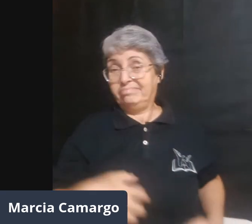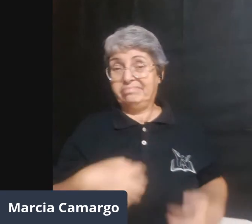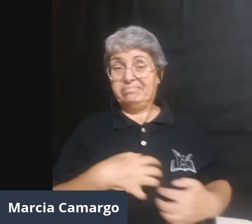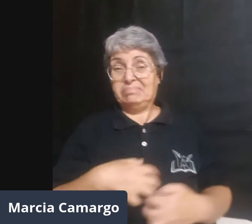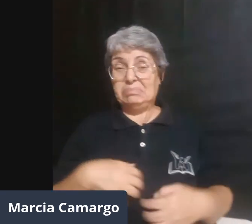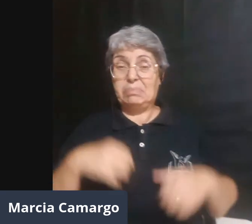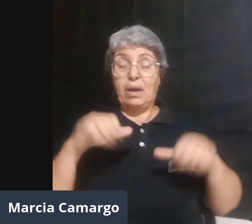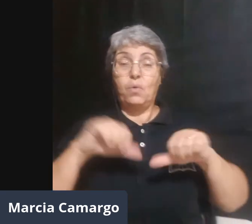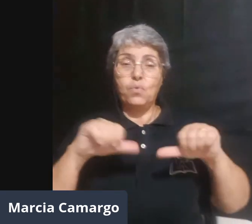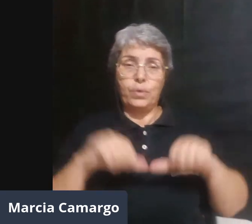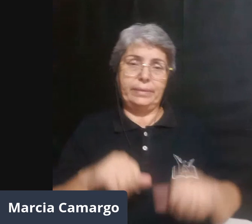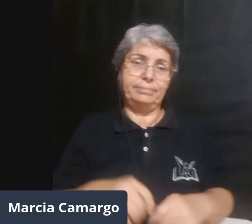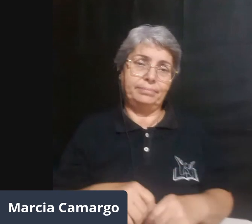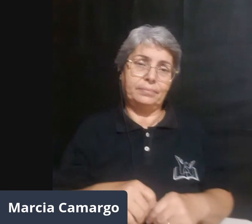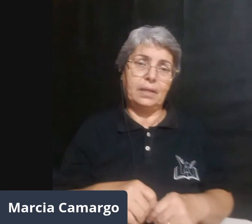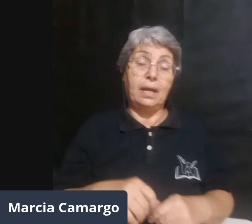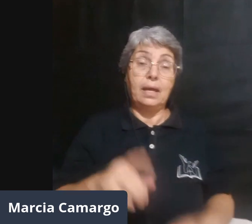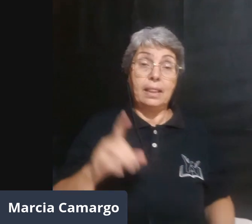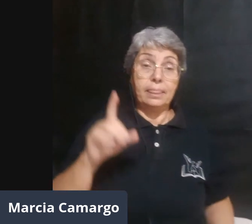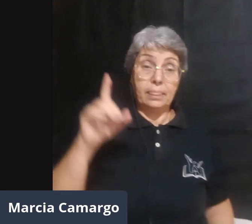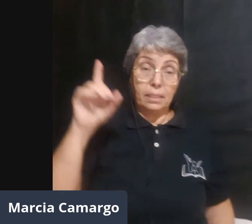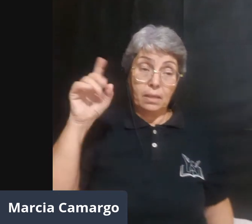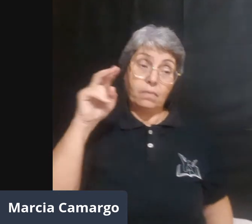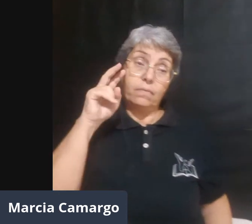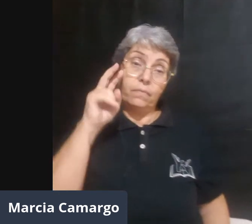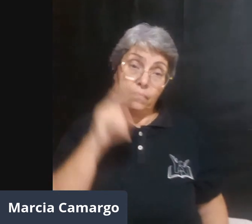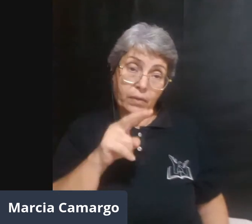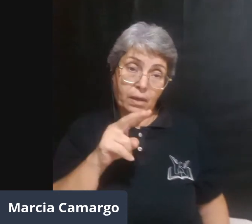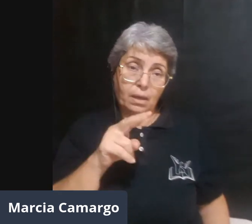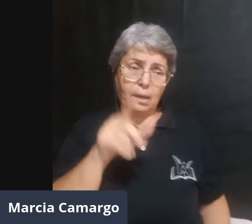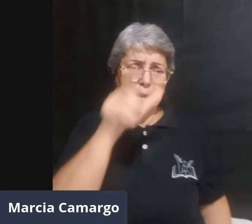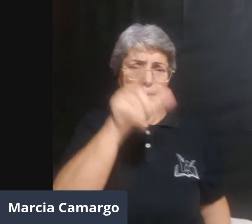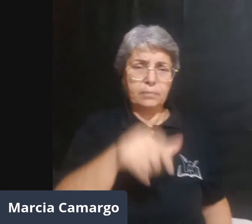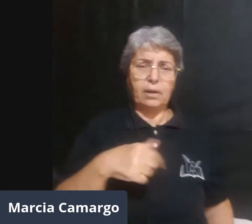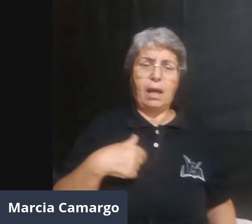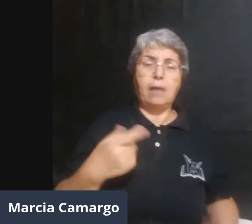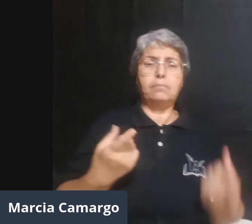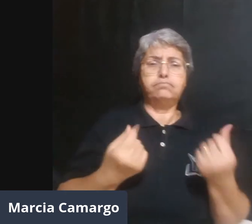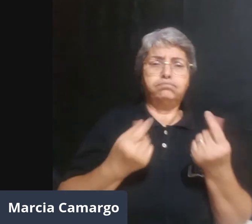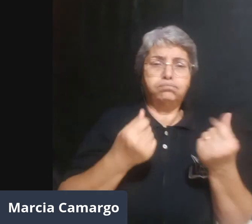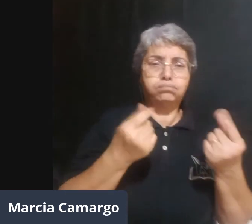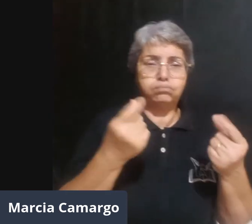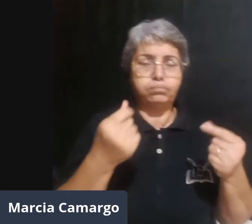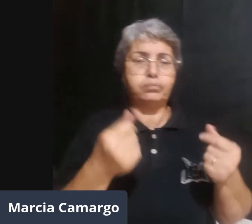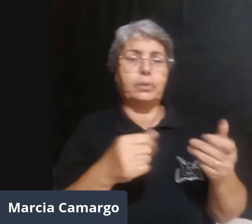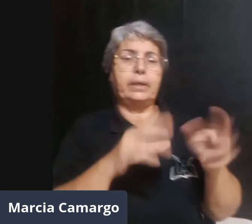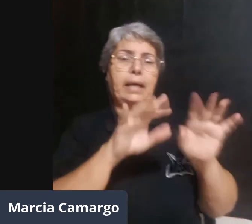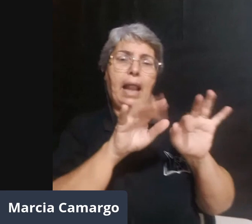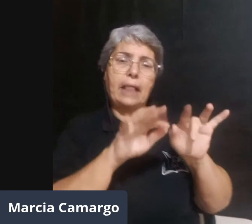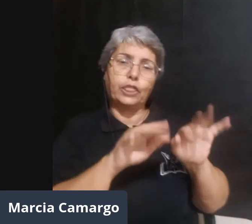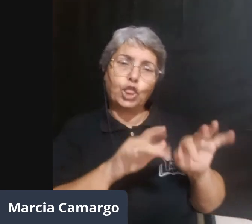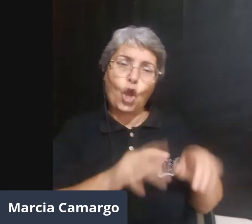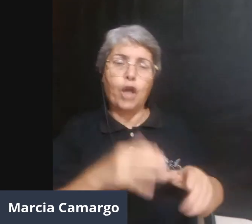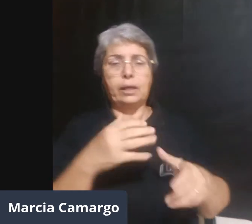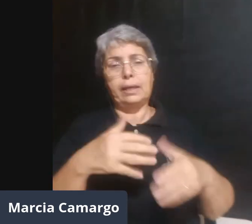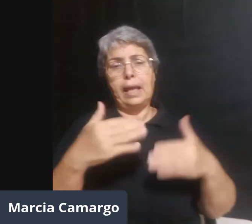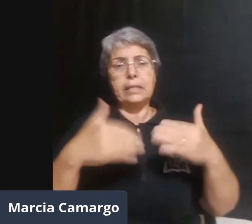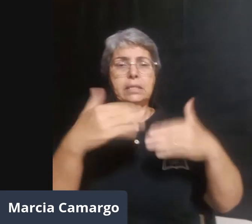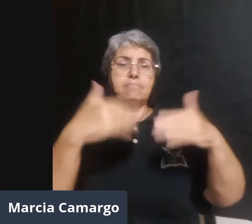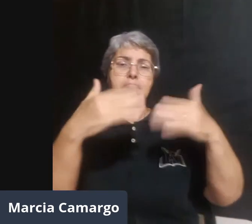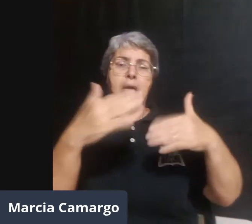necessidade. Dizemos que nós somos ricos. Os números de relatórios sempre mostram crescimento e